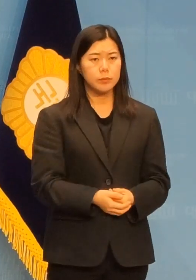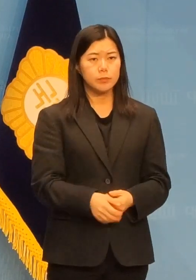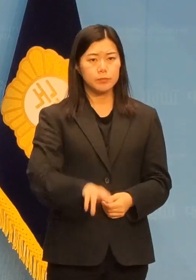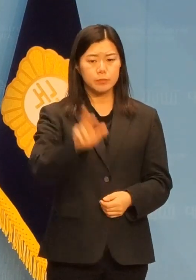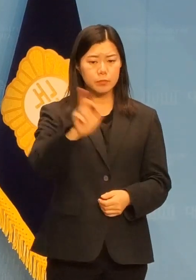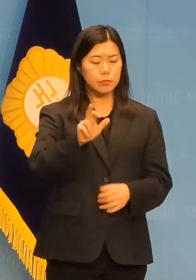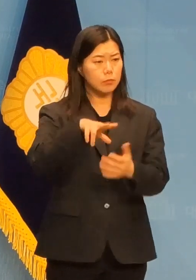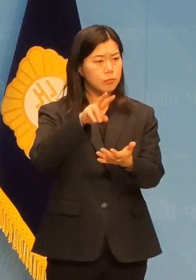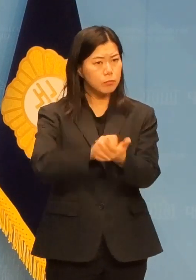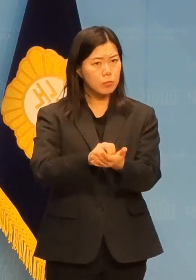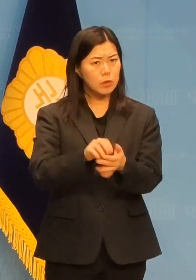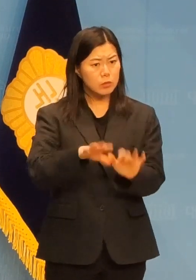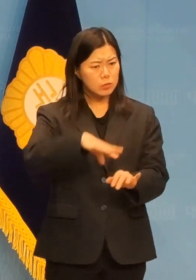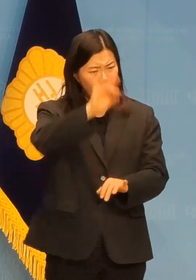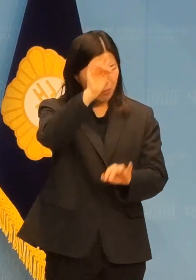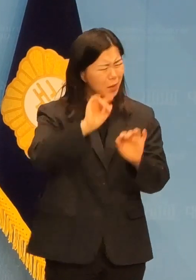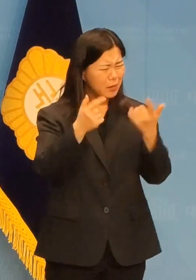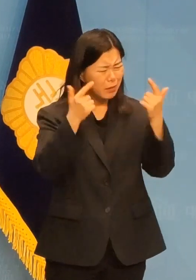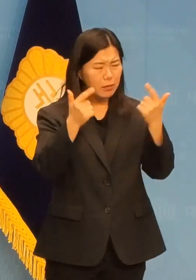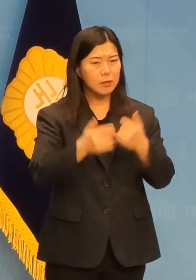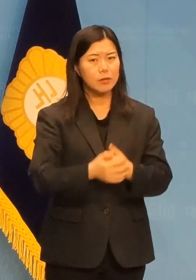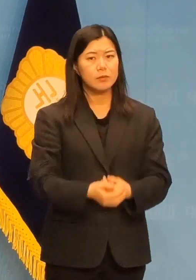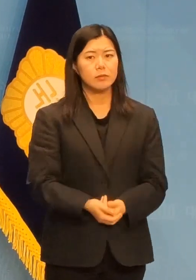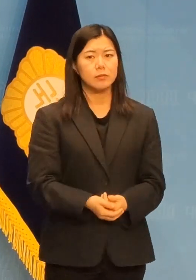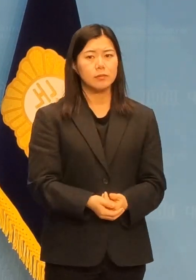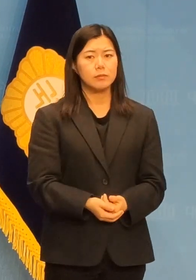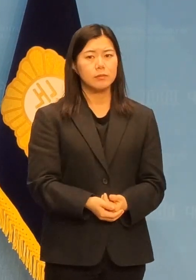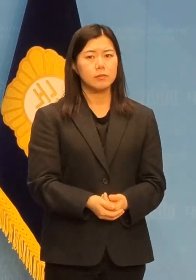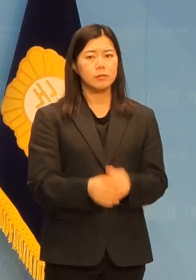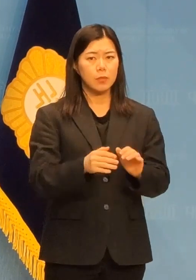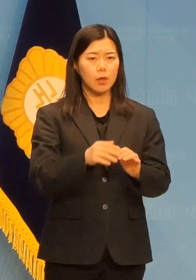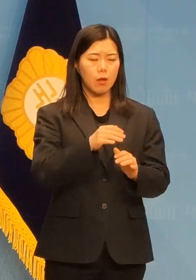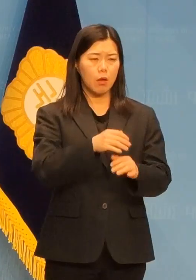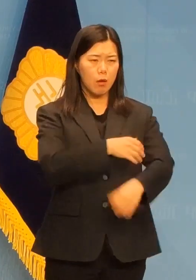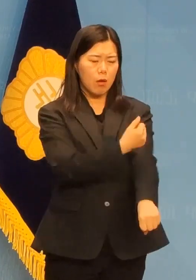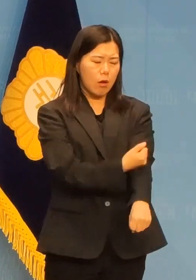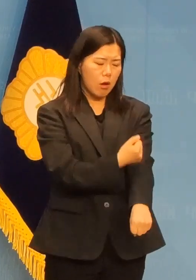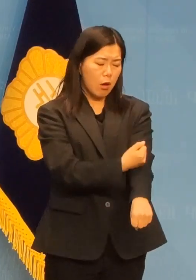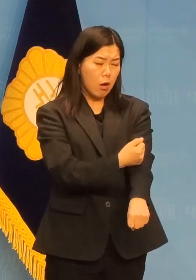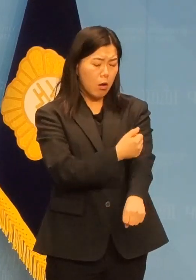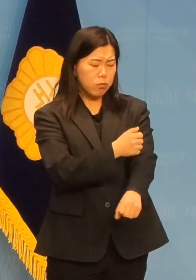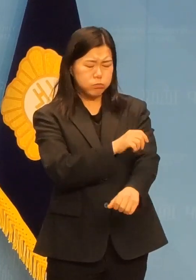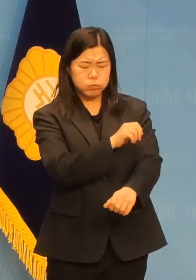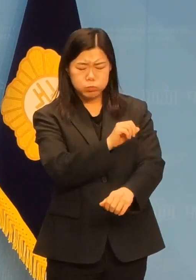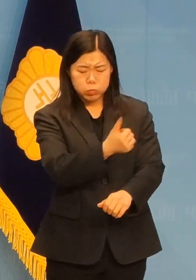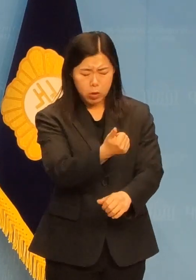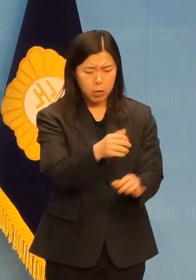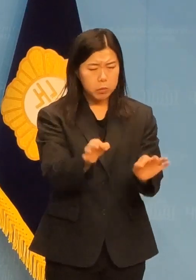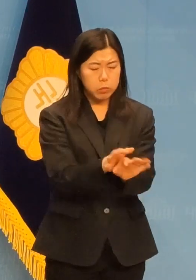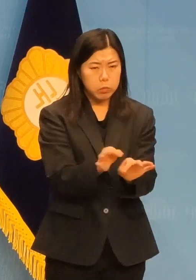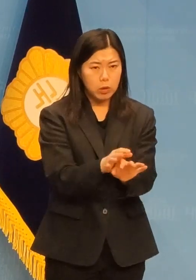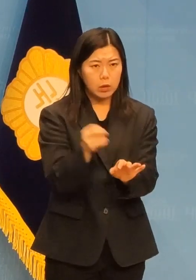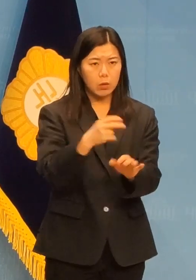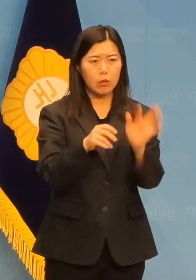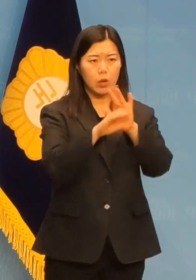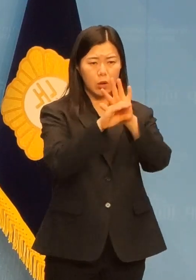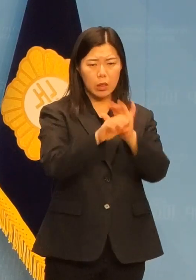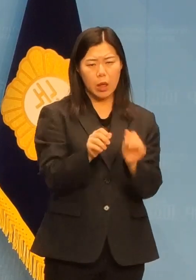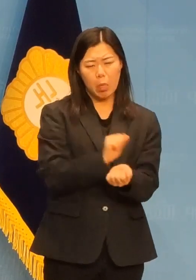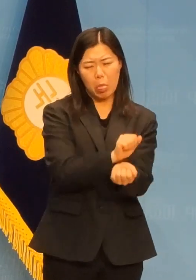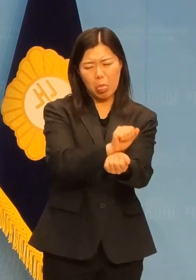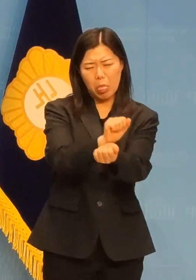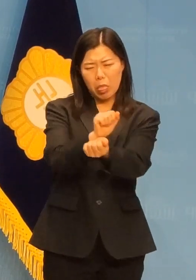쿠팡의 문제는 이번이 처음이 아닙니다. 과로사 은폐 의혹, 코로나19 집단 감염 책임